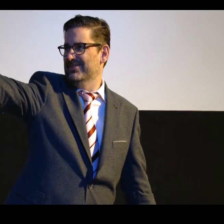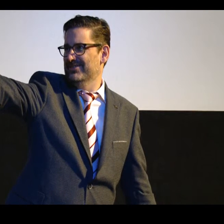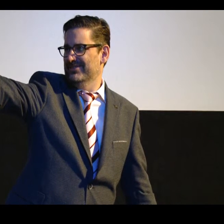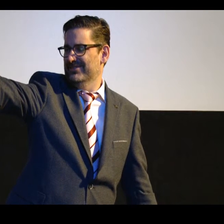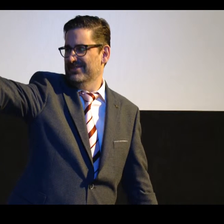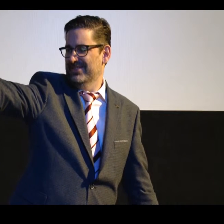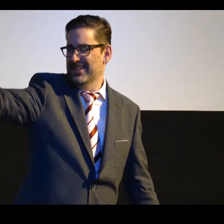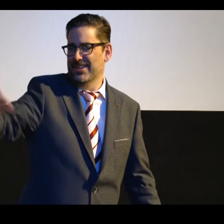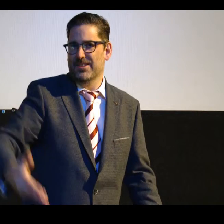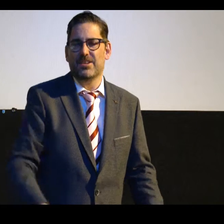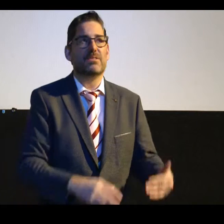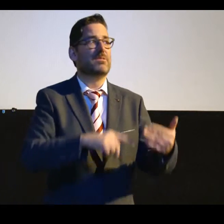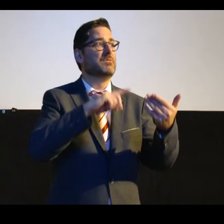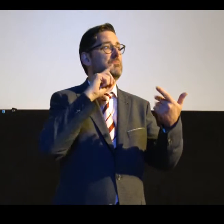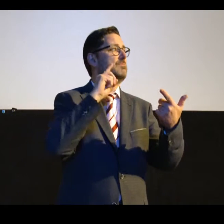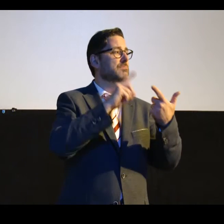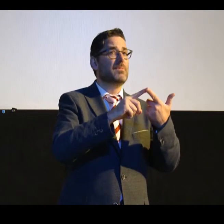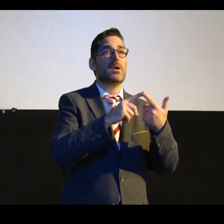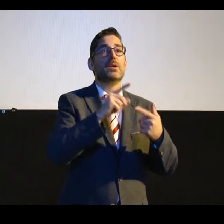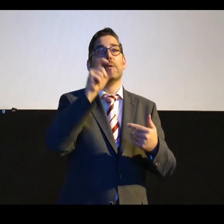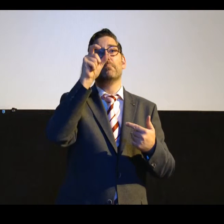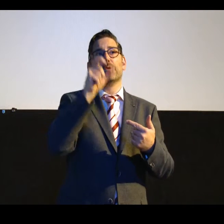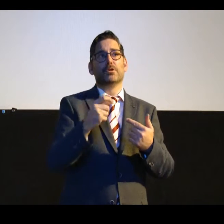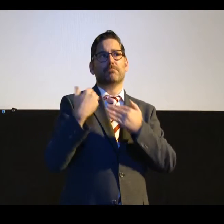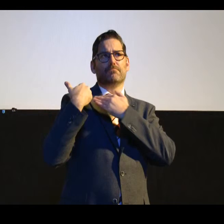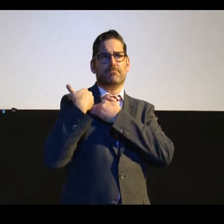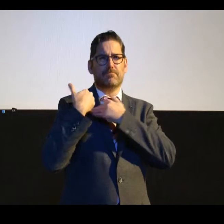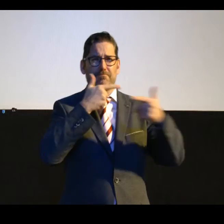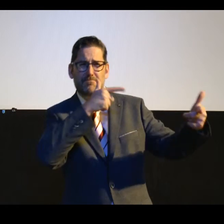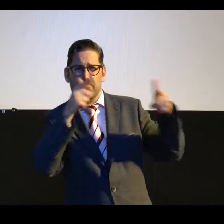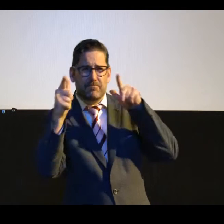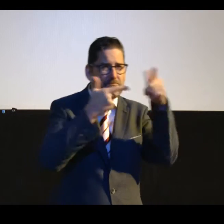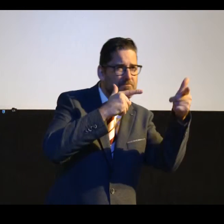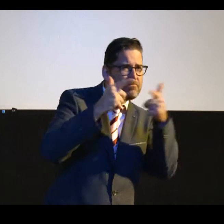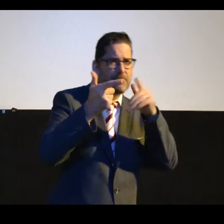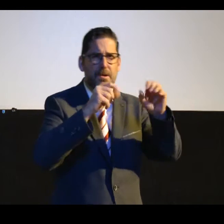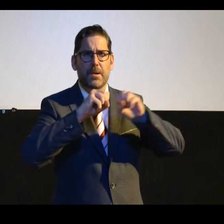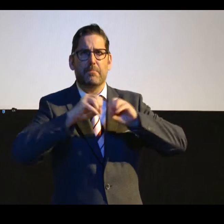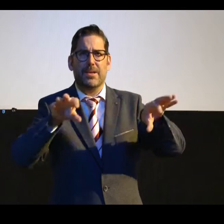como parte del equipo técnico la compañera que está aquí sentada.